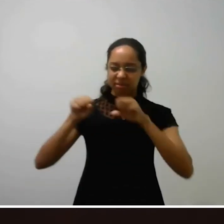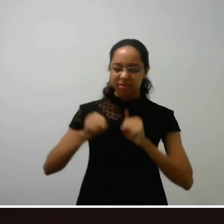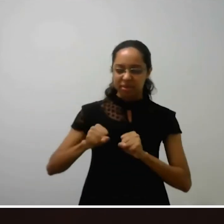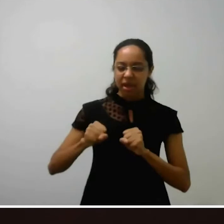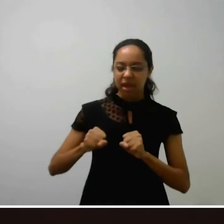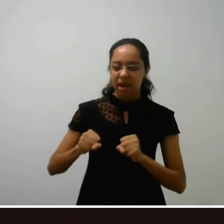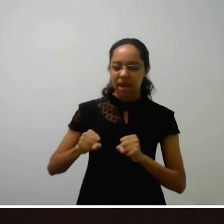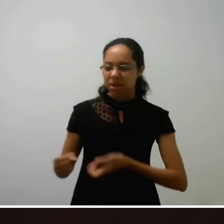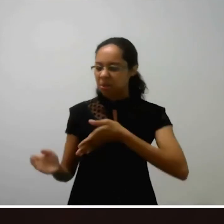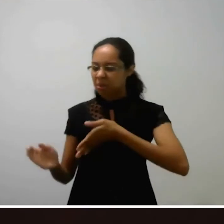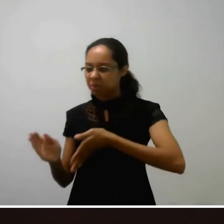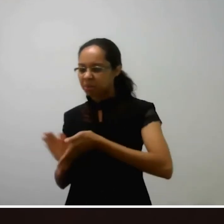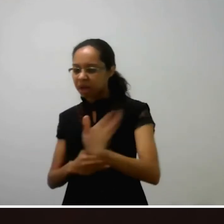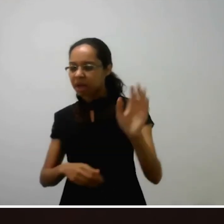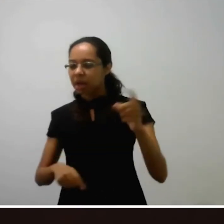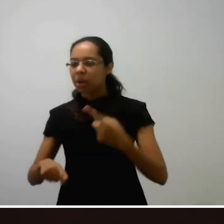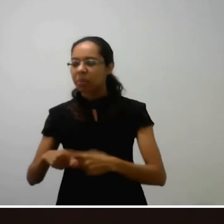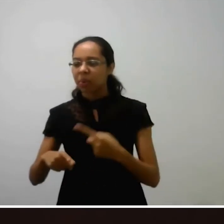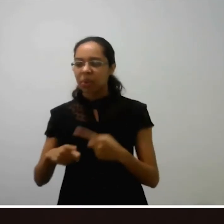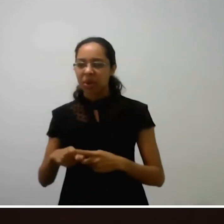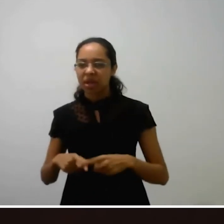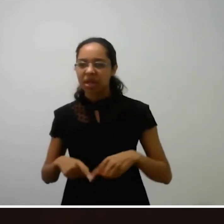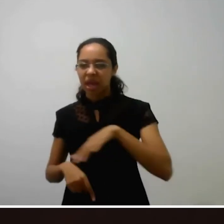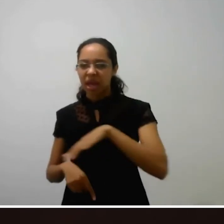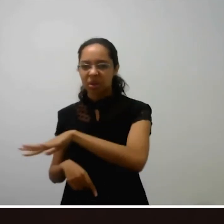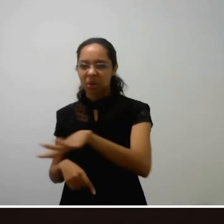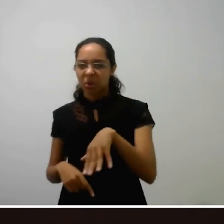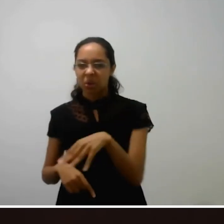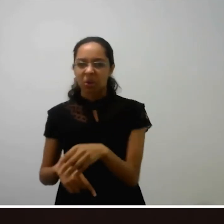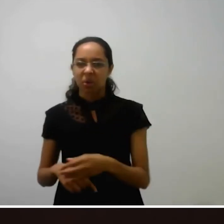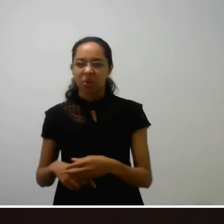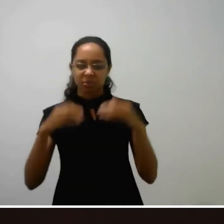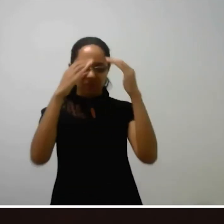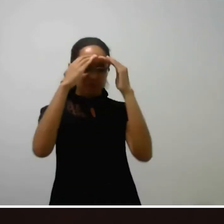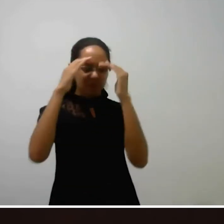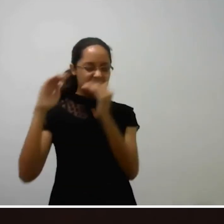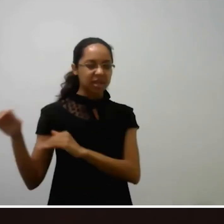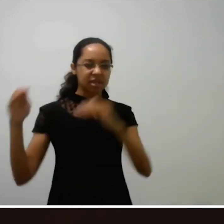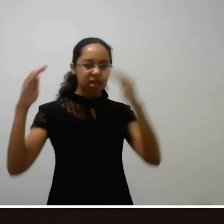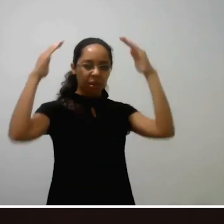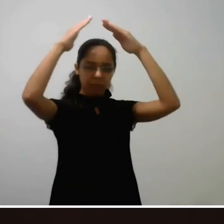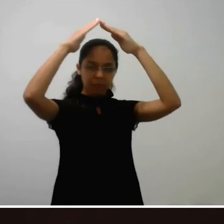papal. Raimundo e outros príncipes que conheciam o caráter